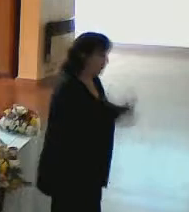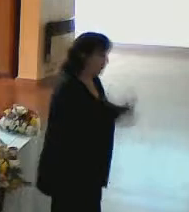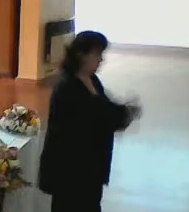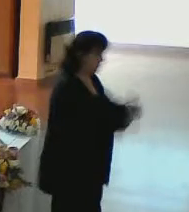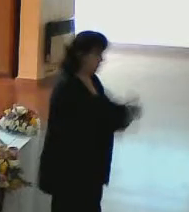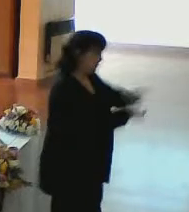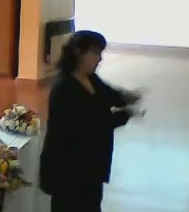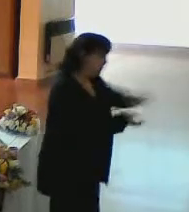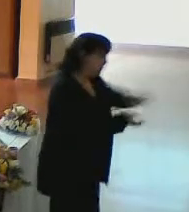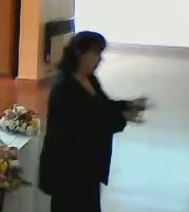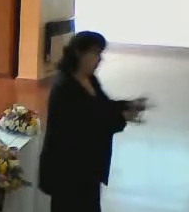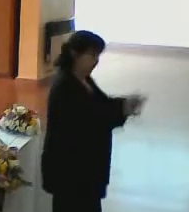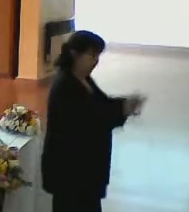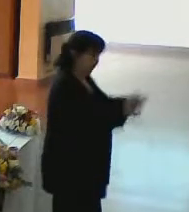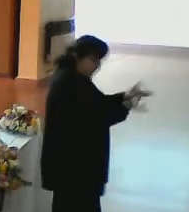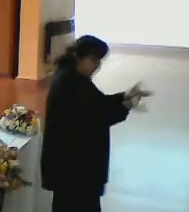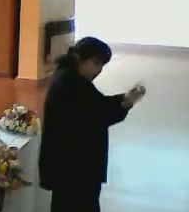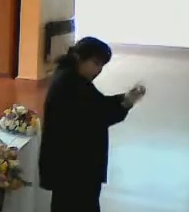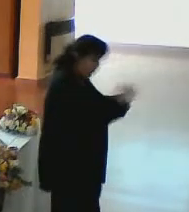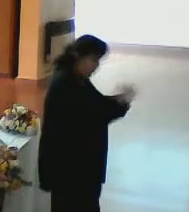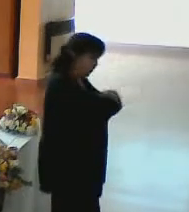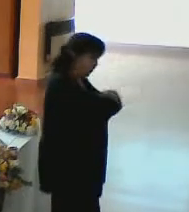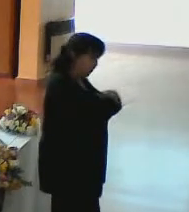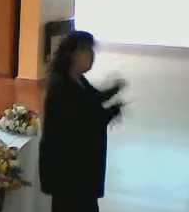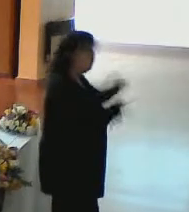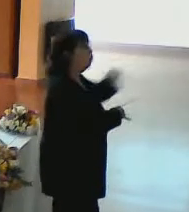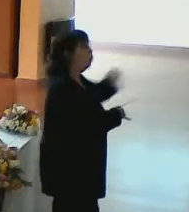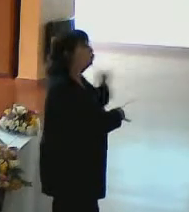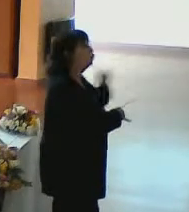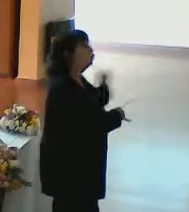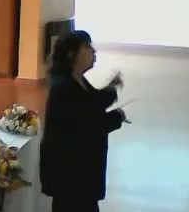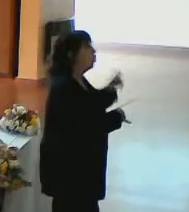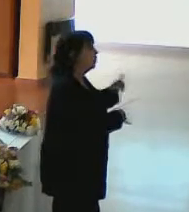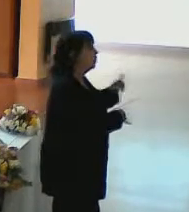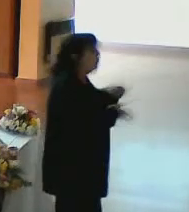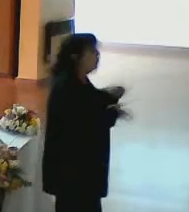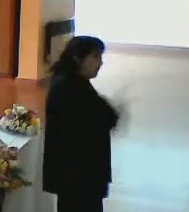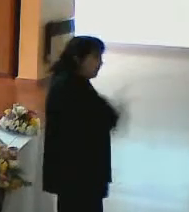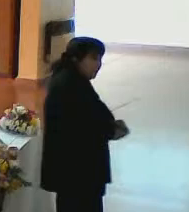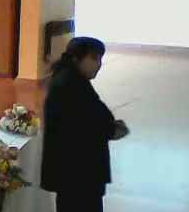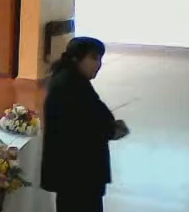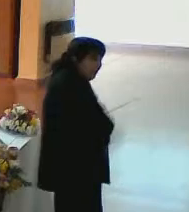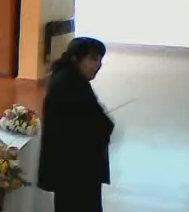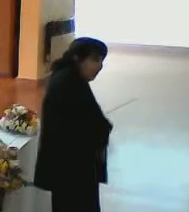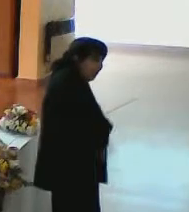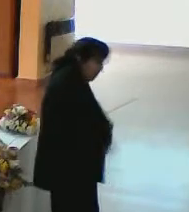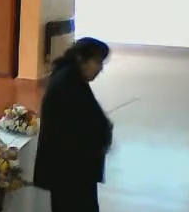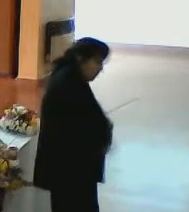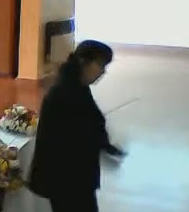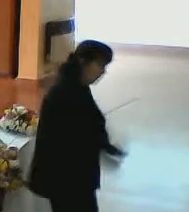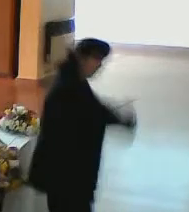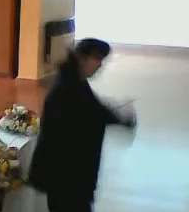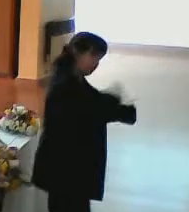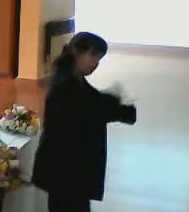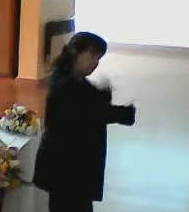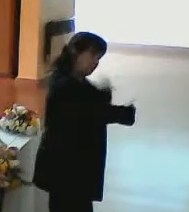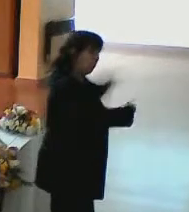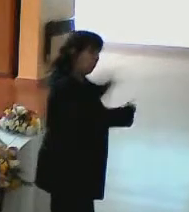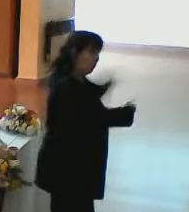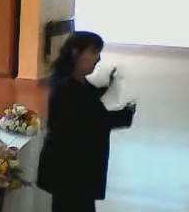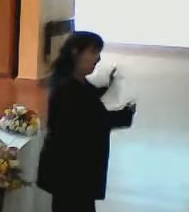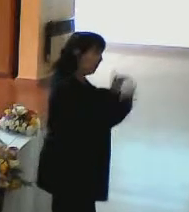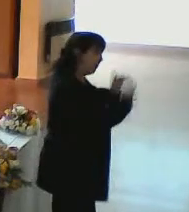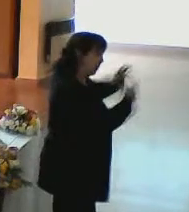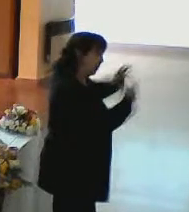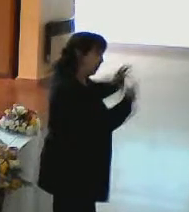infancia. Si bien este desarrollo comienza ya en la etapa embrionaria, luego del nacimiento sigue adelante,